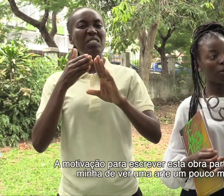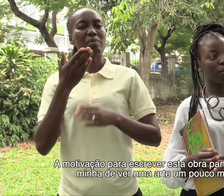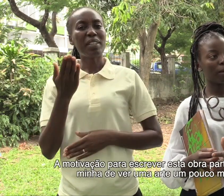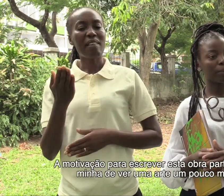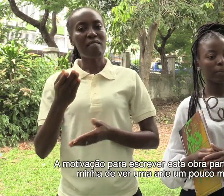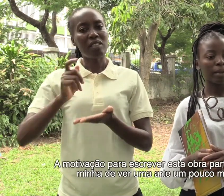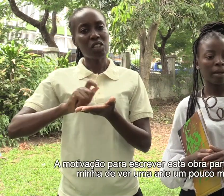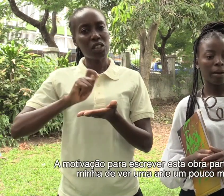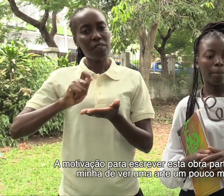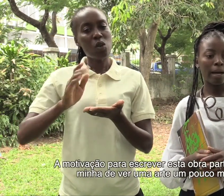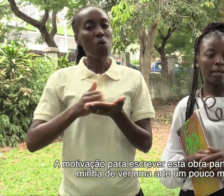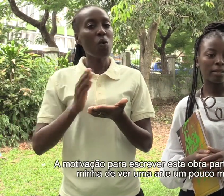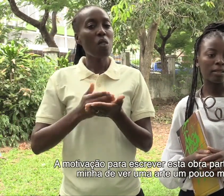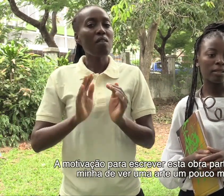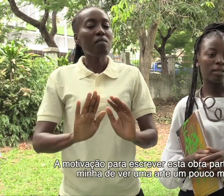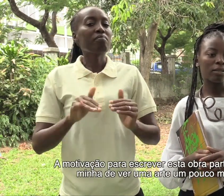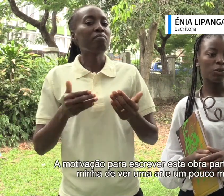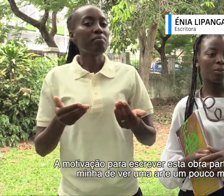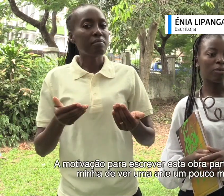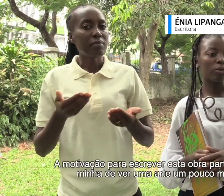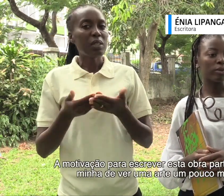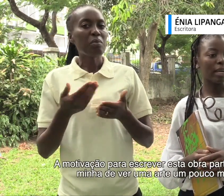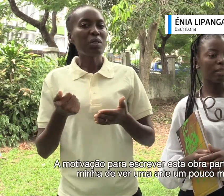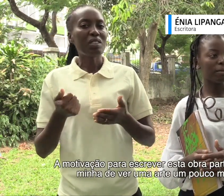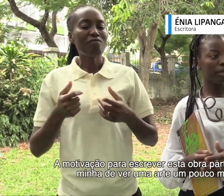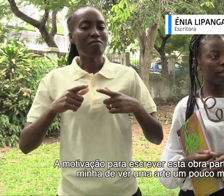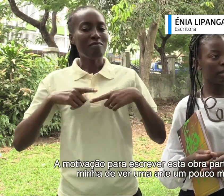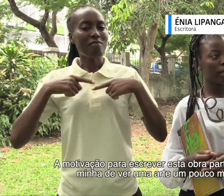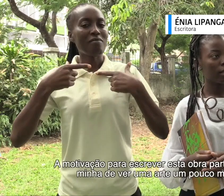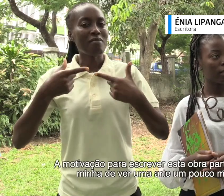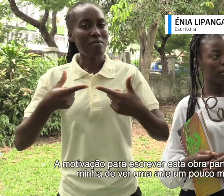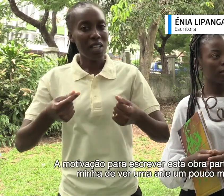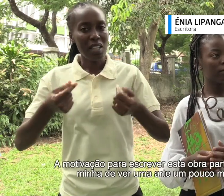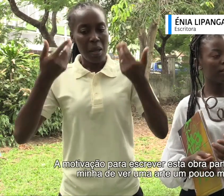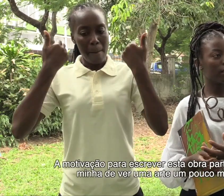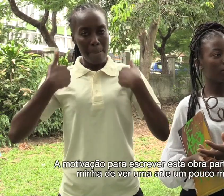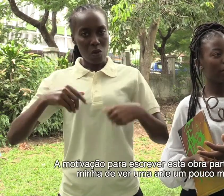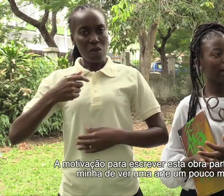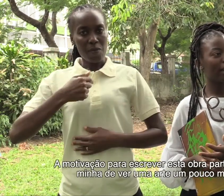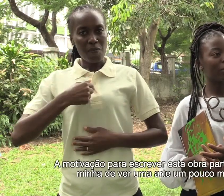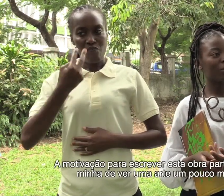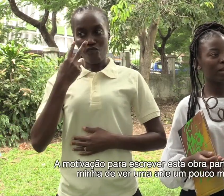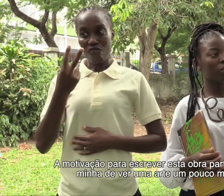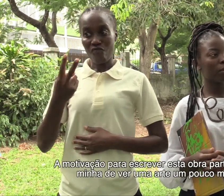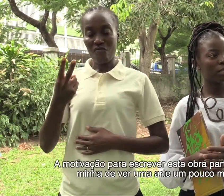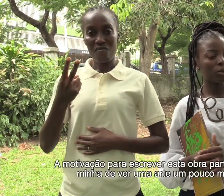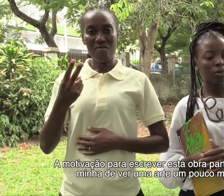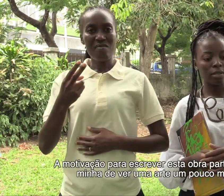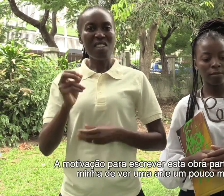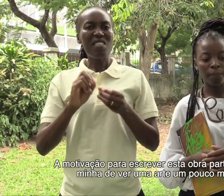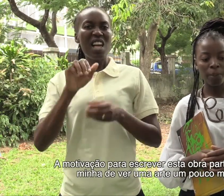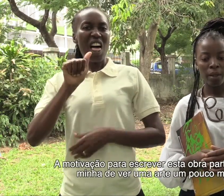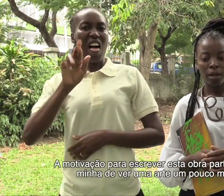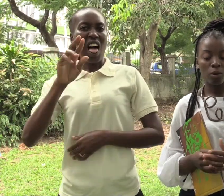esta obra parte de uma vontade minha de ver uma arte um bocadinho mais